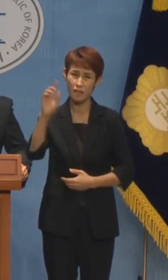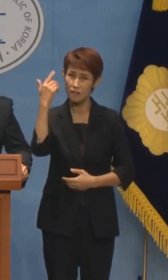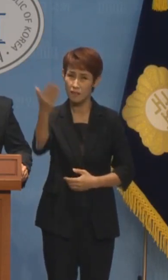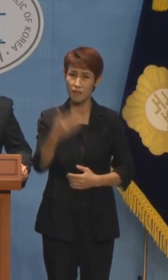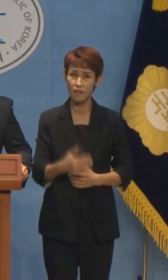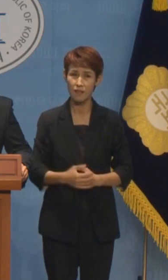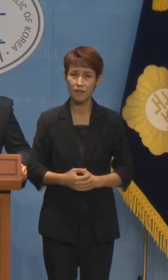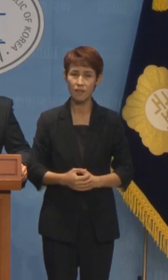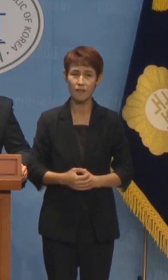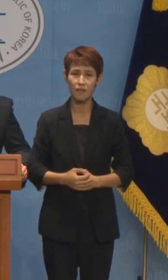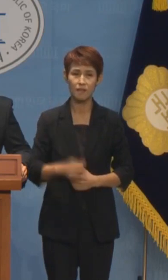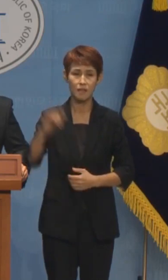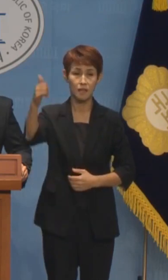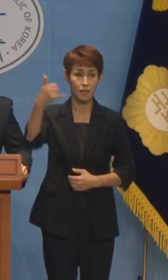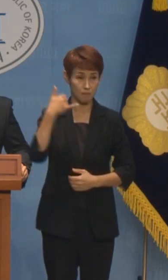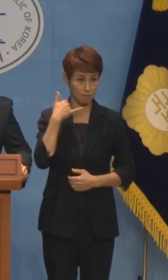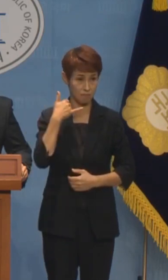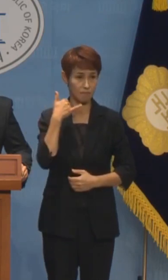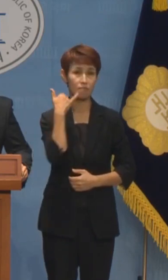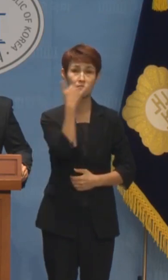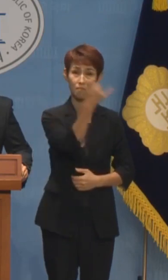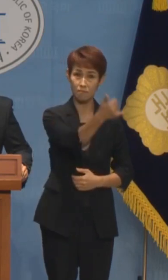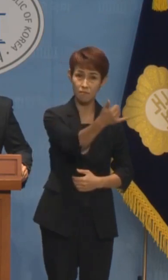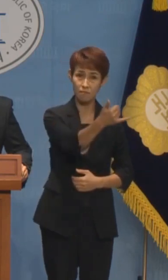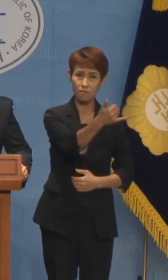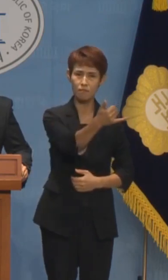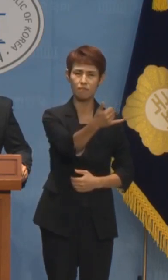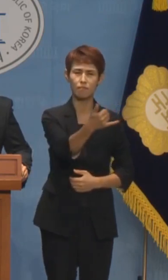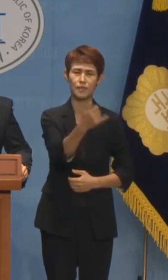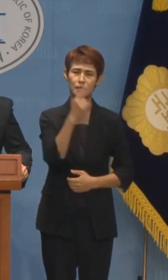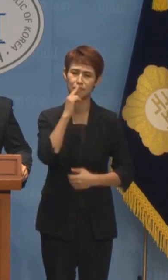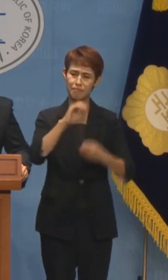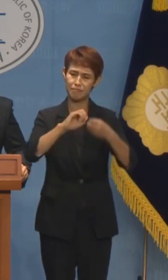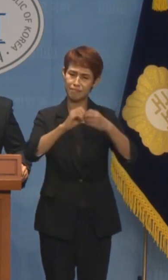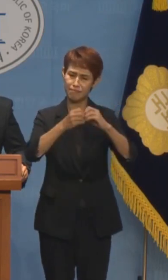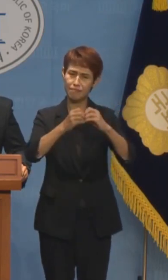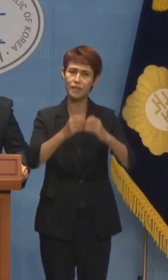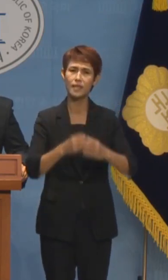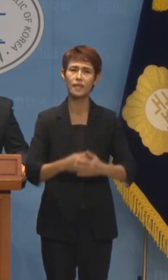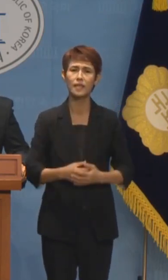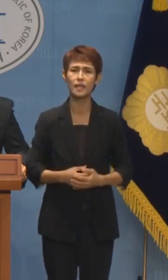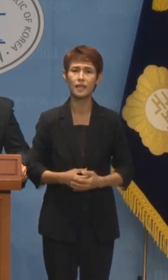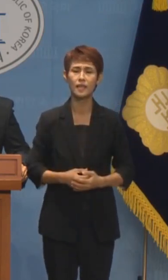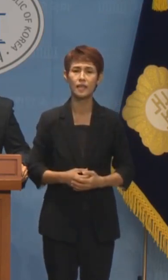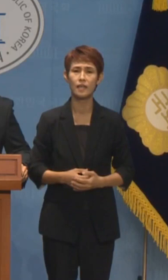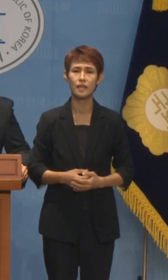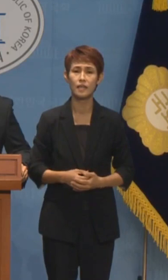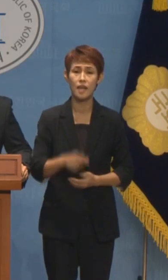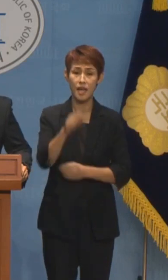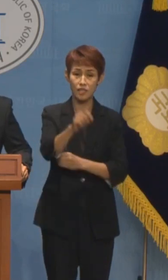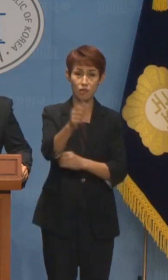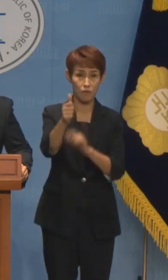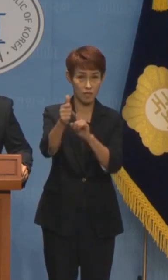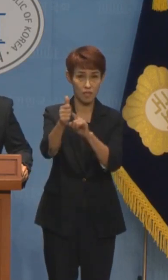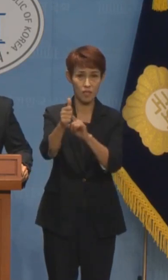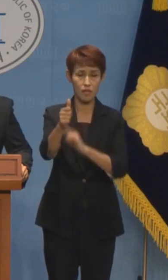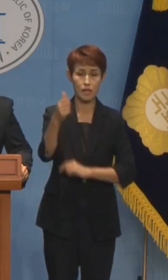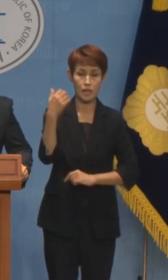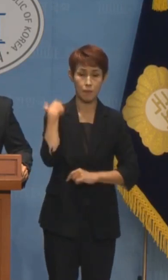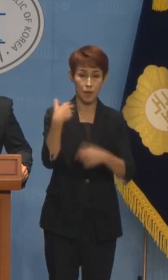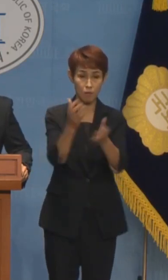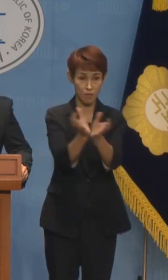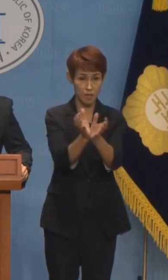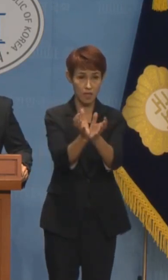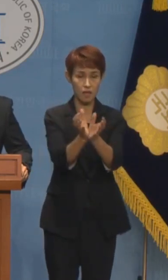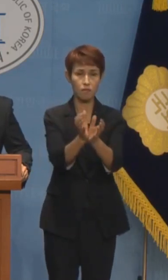단순히 연락처 전달만 했다는 것은 어불성설입니다 만약 행정관이 담당 부처에